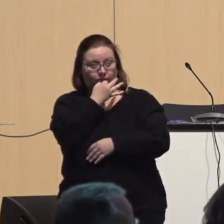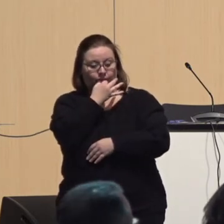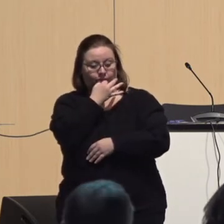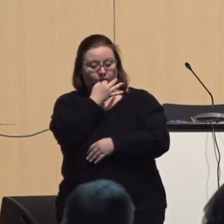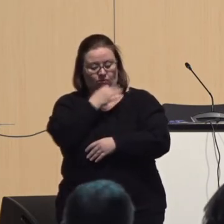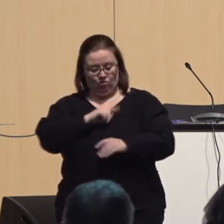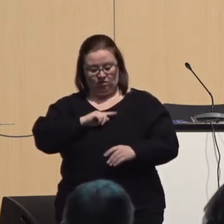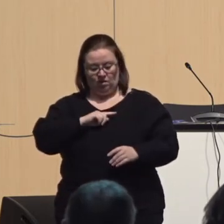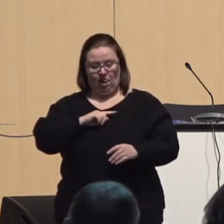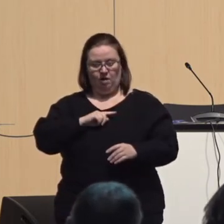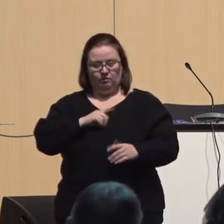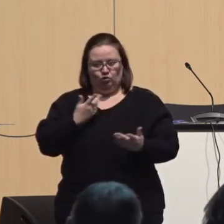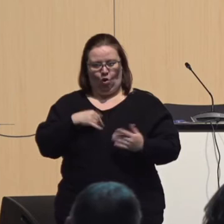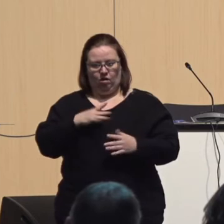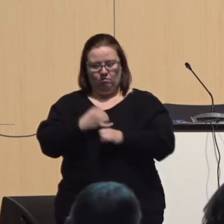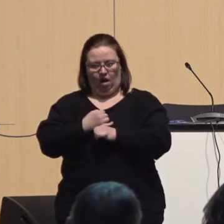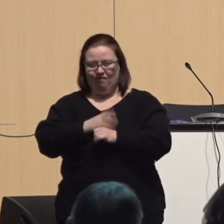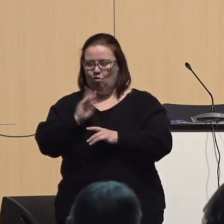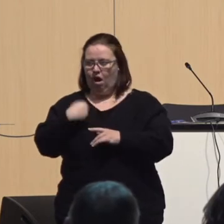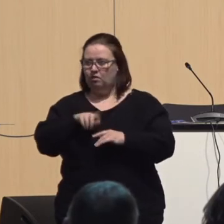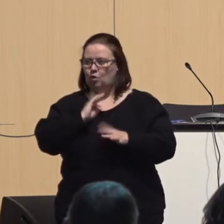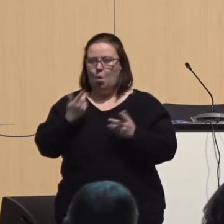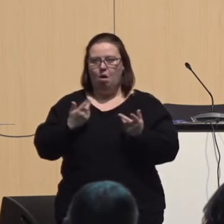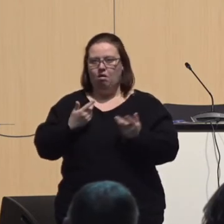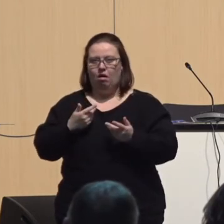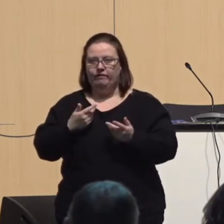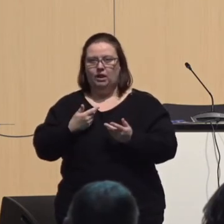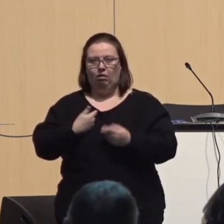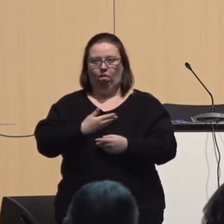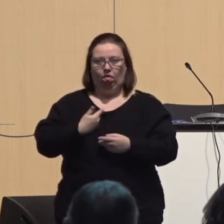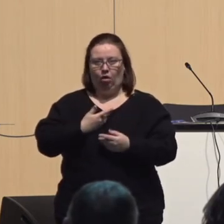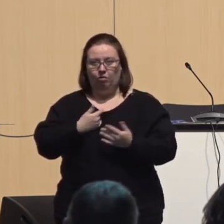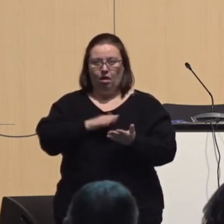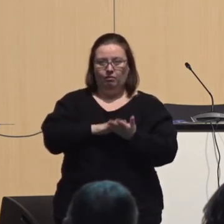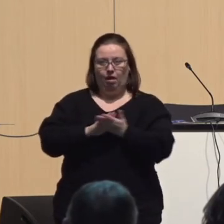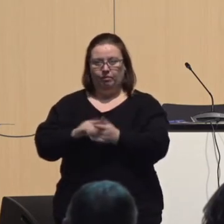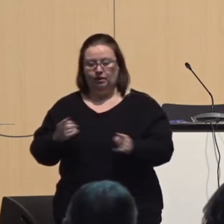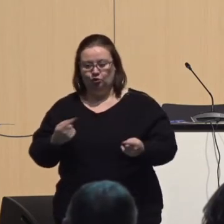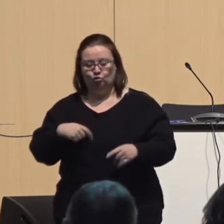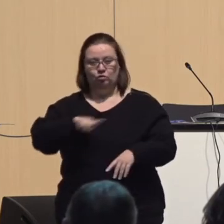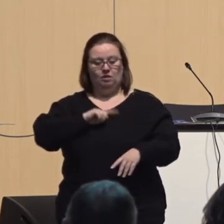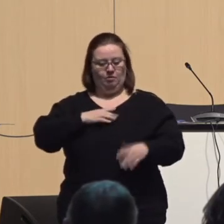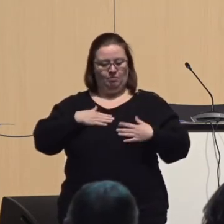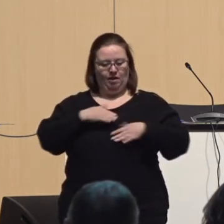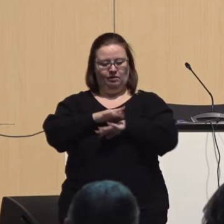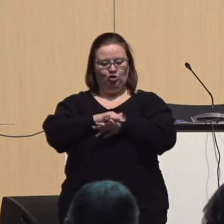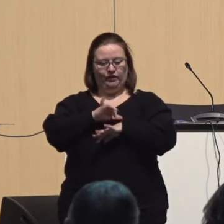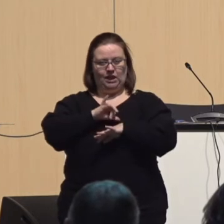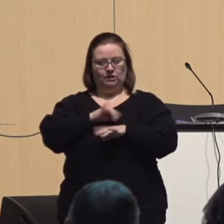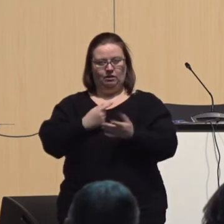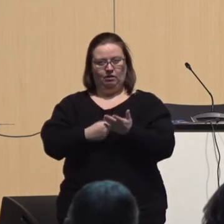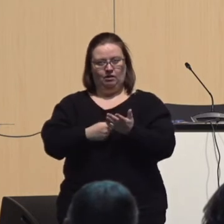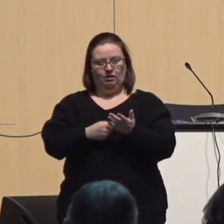ich mir denn das überhaupt noch antue, wo doch alles so völlig ungewiss ist und ob ich denn unbedingt auf mein wirtschaftliches Interesse